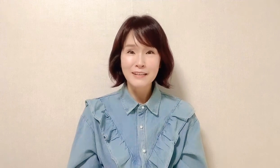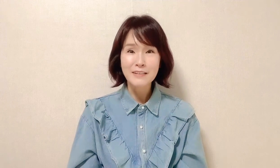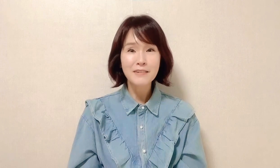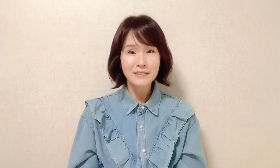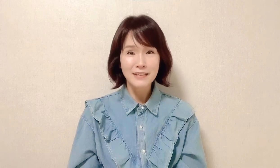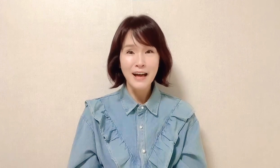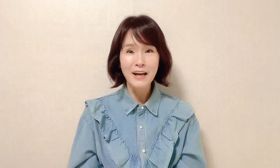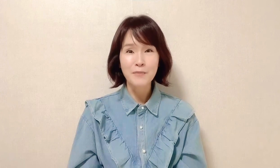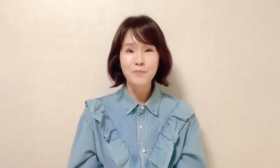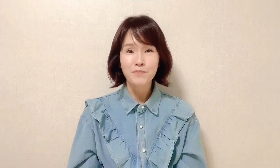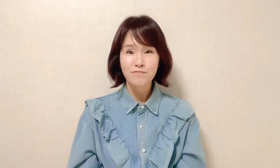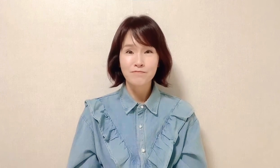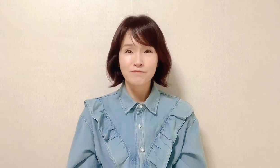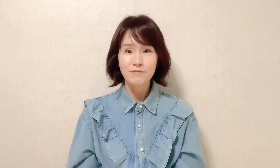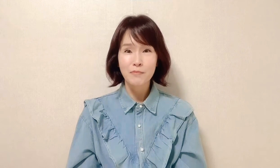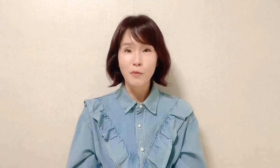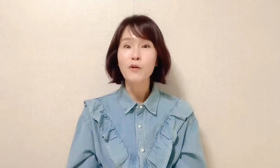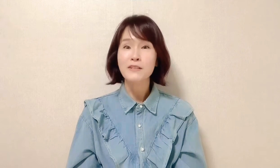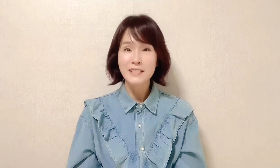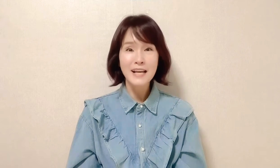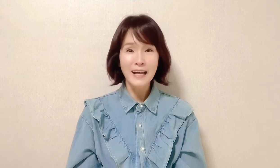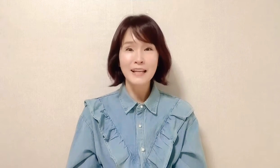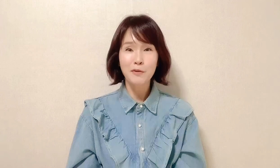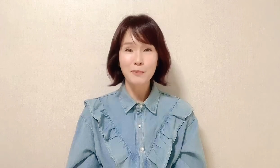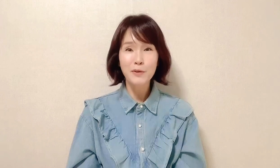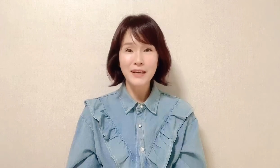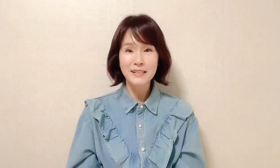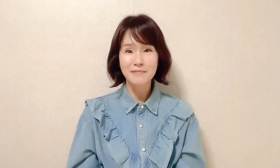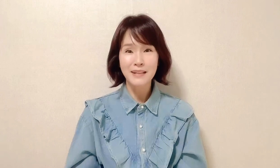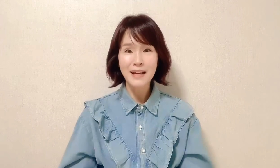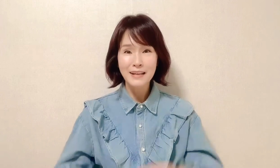그래서 그냥 멀지 않아로 표현하겠습니다.